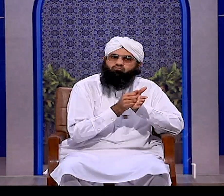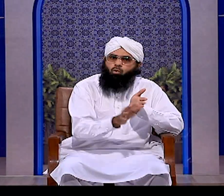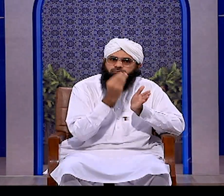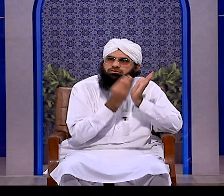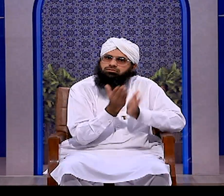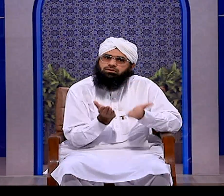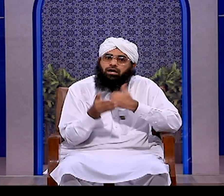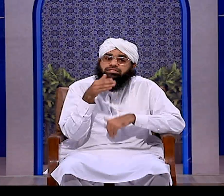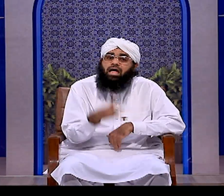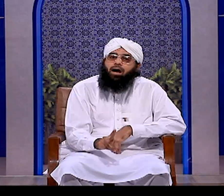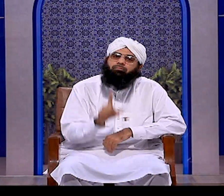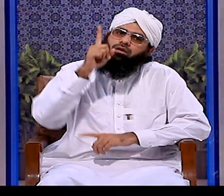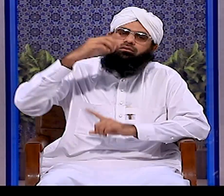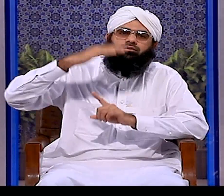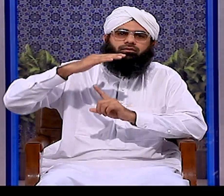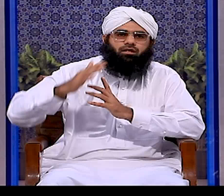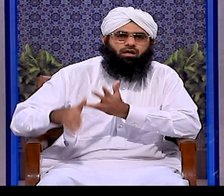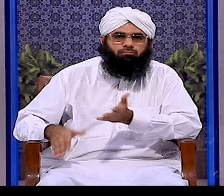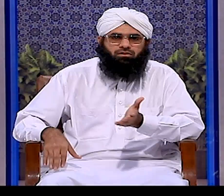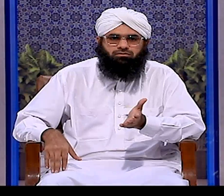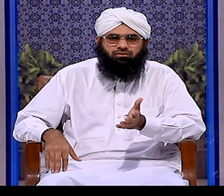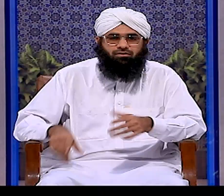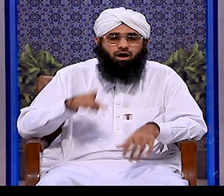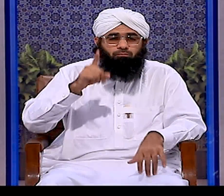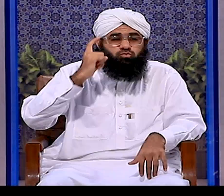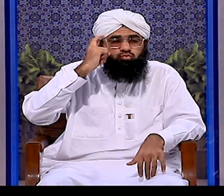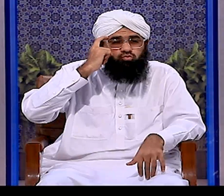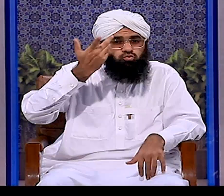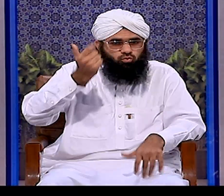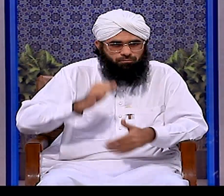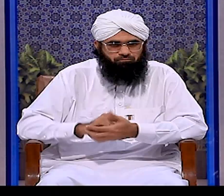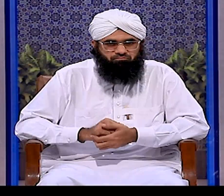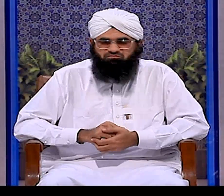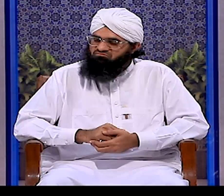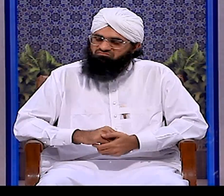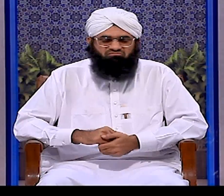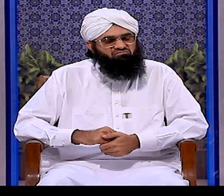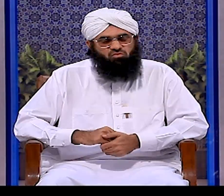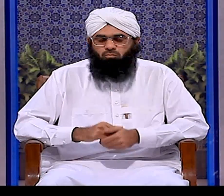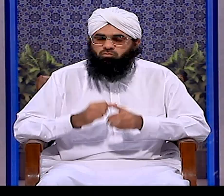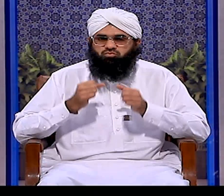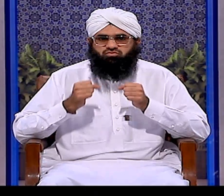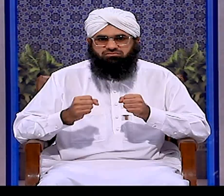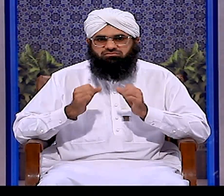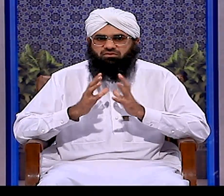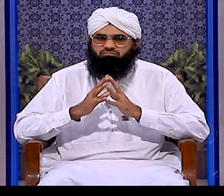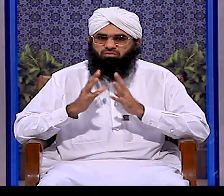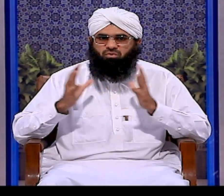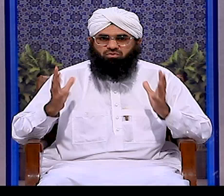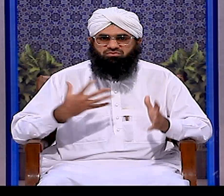عاشقان رسول ان دونوں گناہ گاروں کو تو رب کریم بخش دے گا، گناہوں کے باوجود جنت میں داخلہ عطا فرمائے گا۔ یقیناً